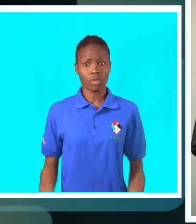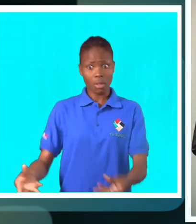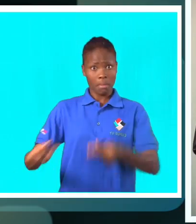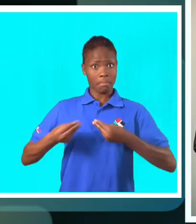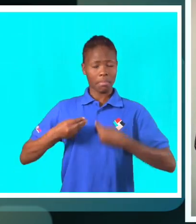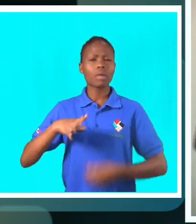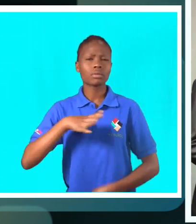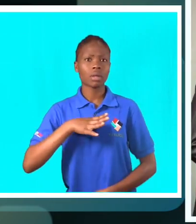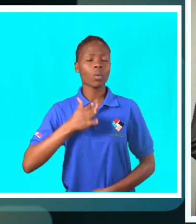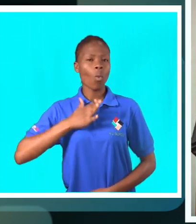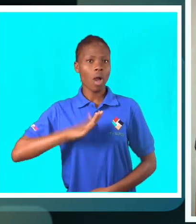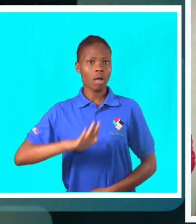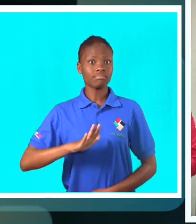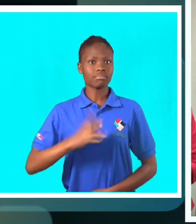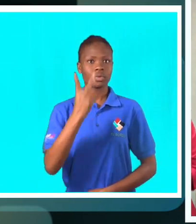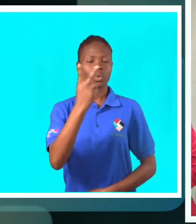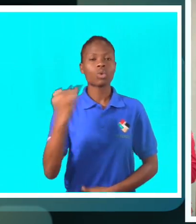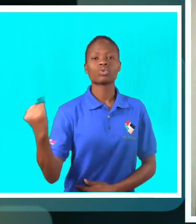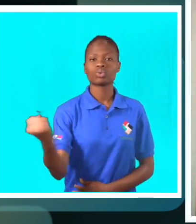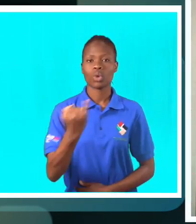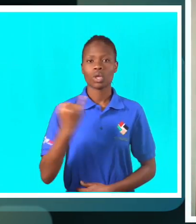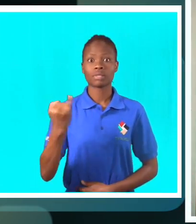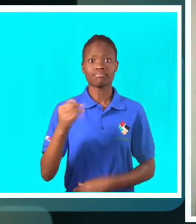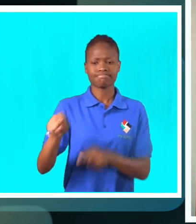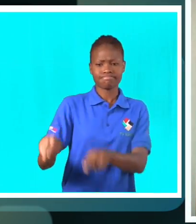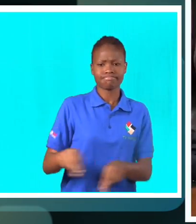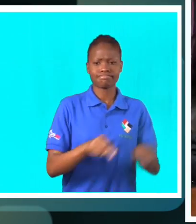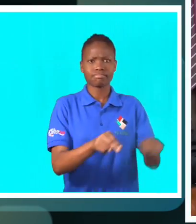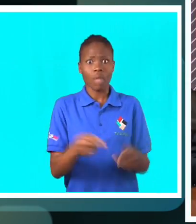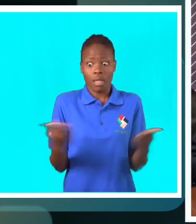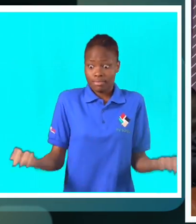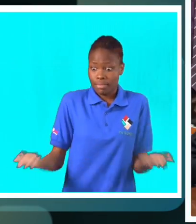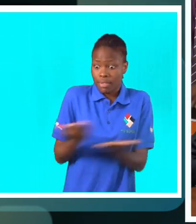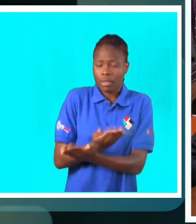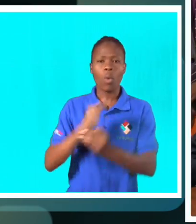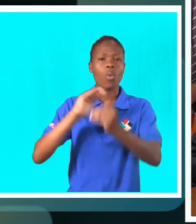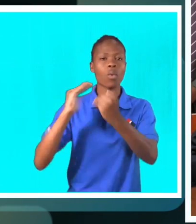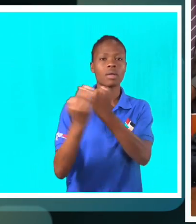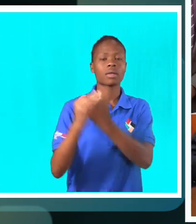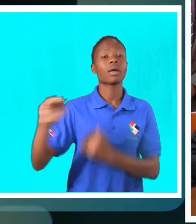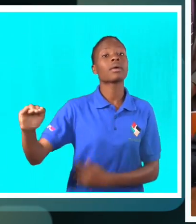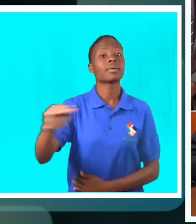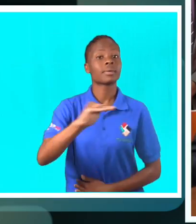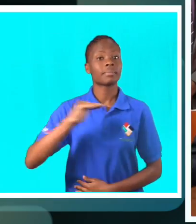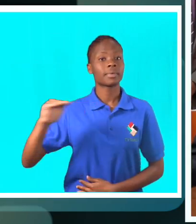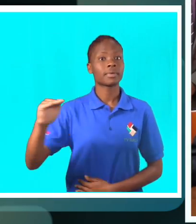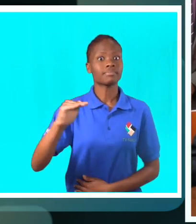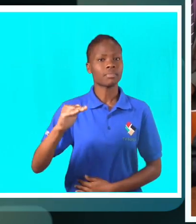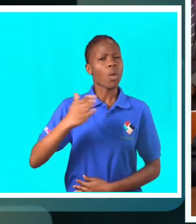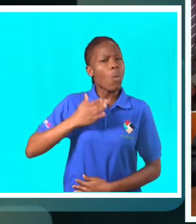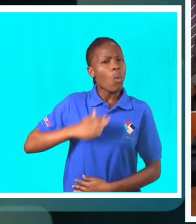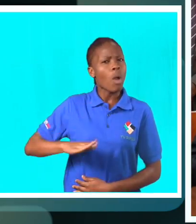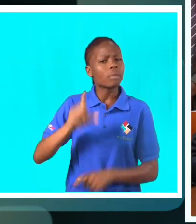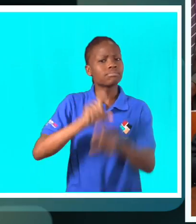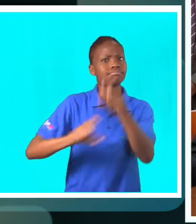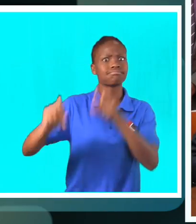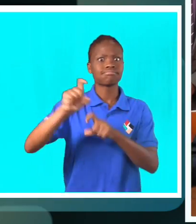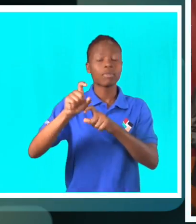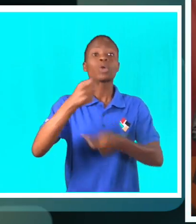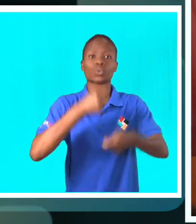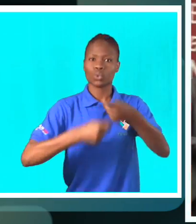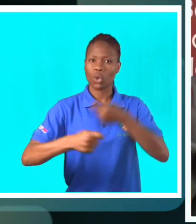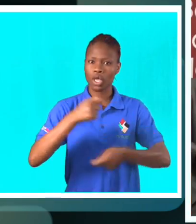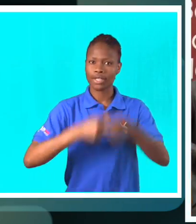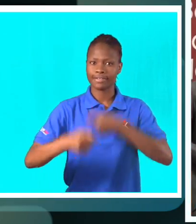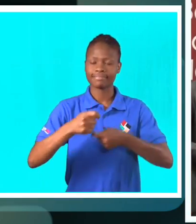Para a efetivação deste posicionamento, duas instituições assinaram um memorando de entendimento que visa levar o seguro às